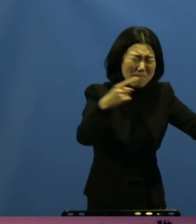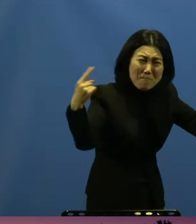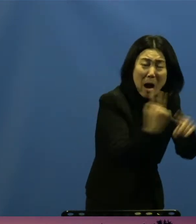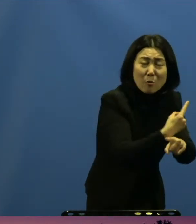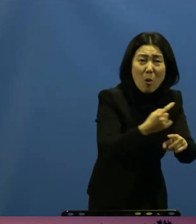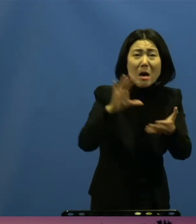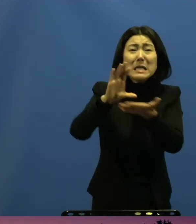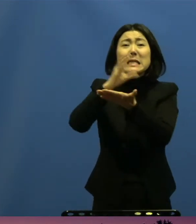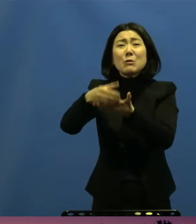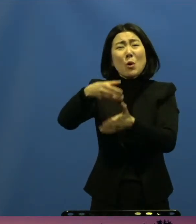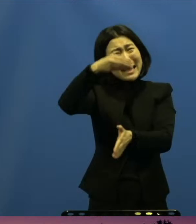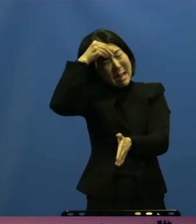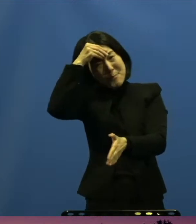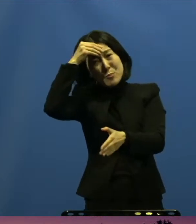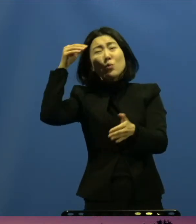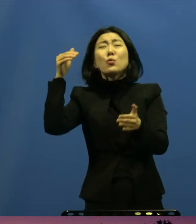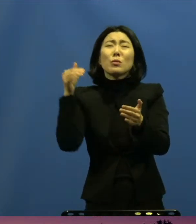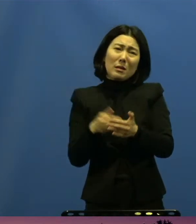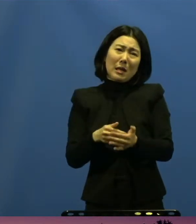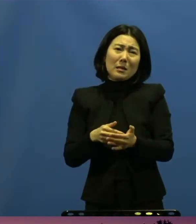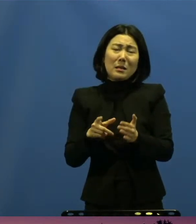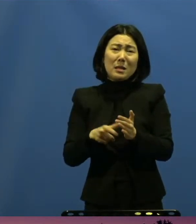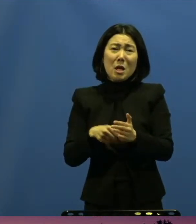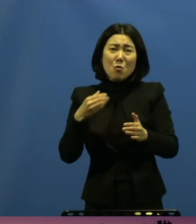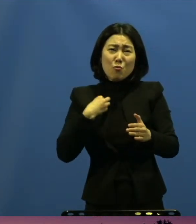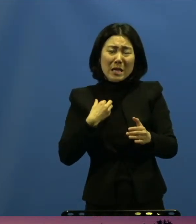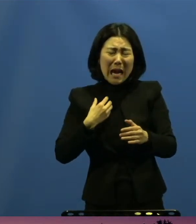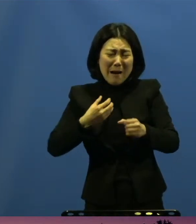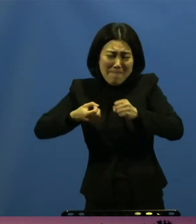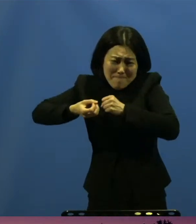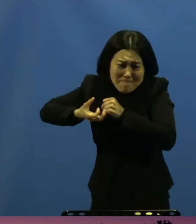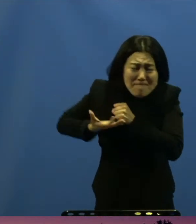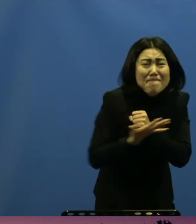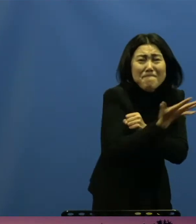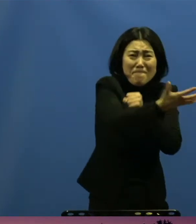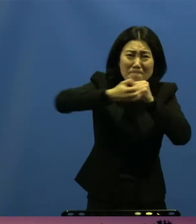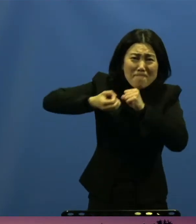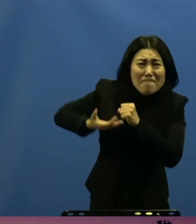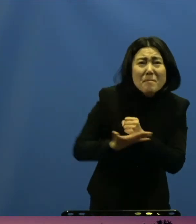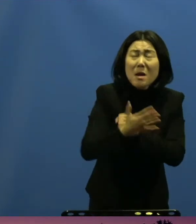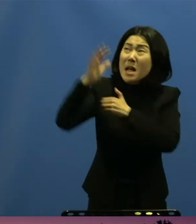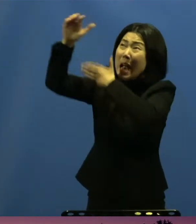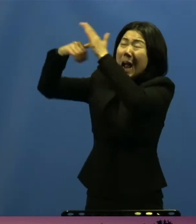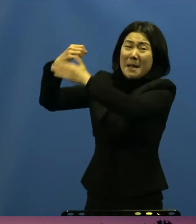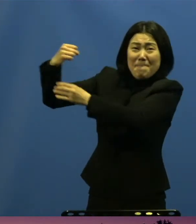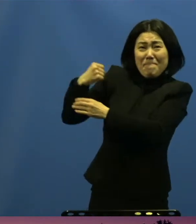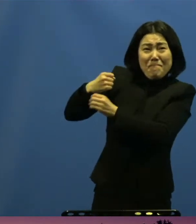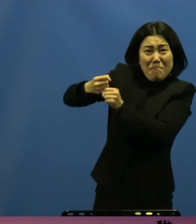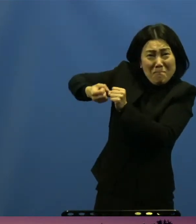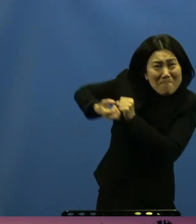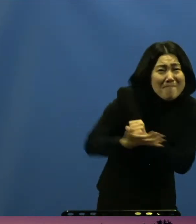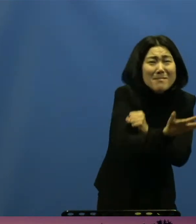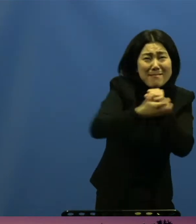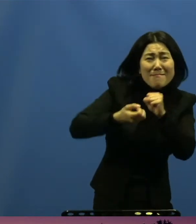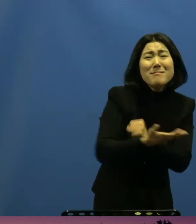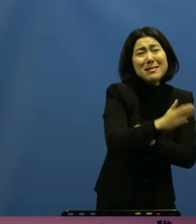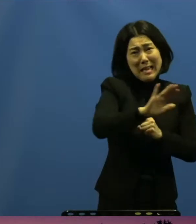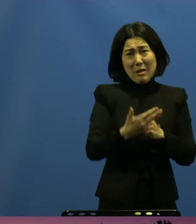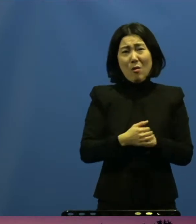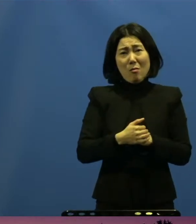우리를 따라오도록 우리가 영향을 끼쳐야 돼요. 그러려고 하면 우리가 성경적 기준이 분명해야